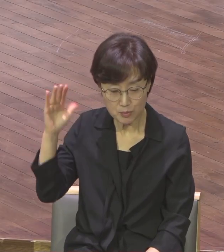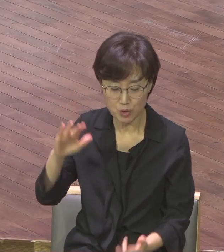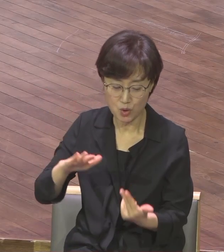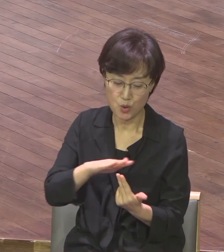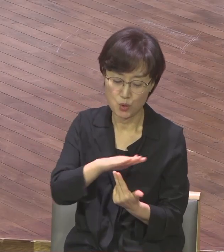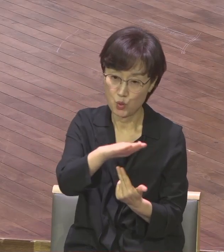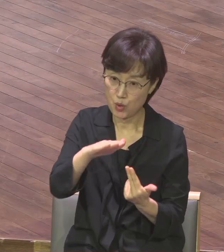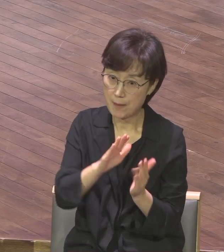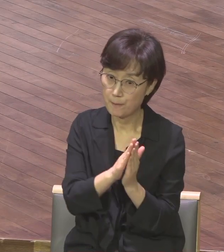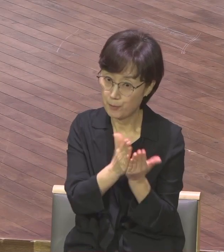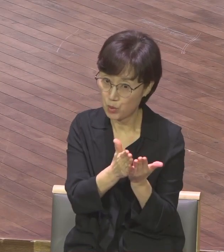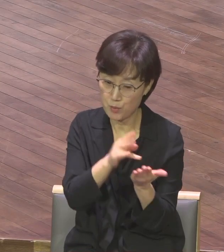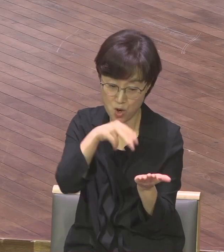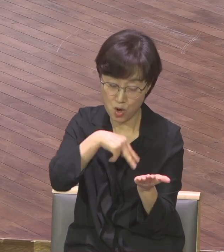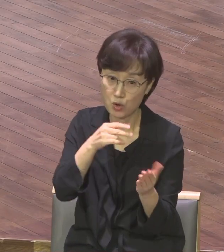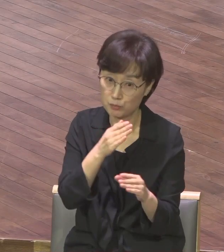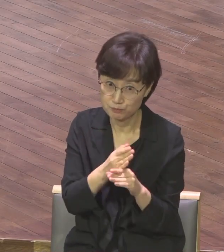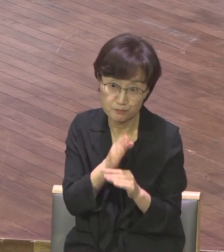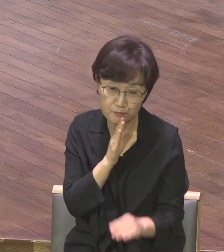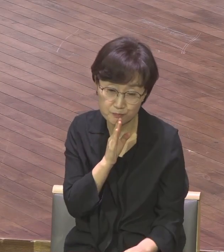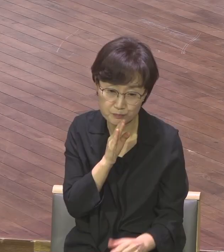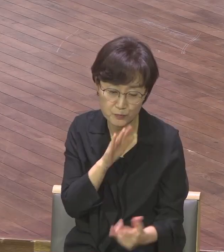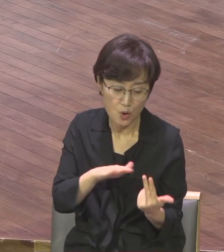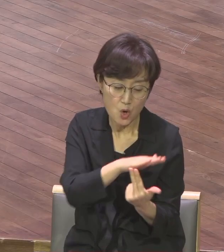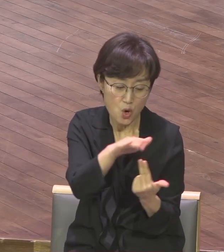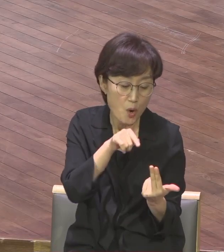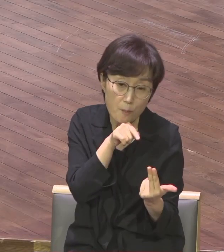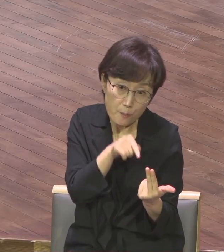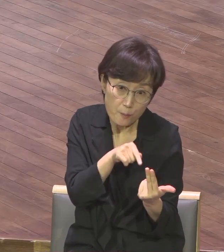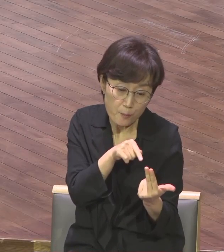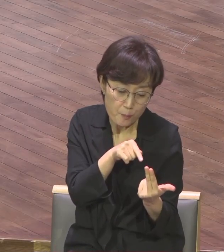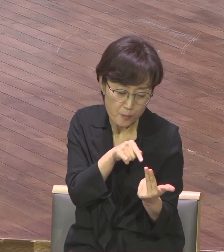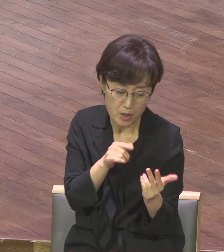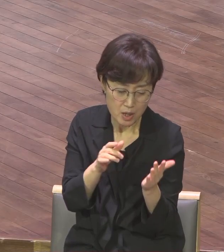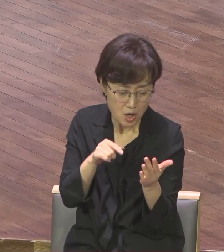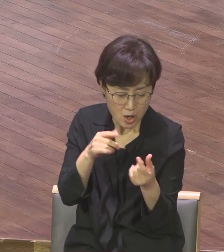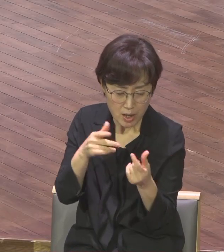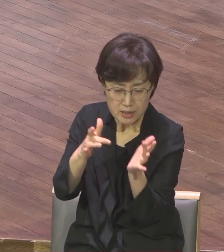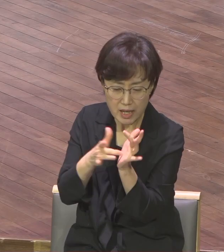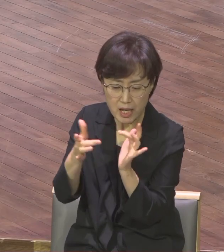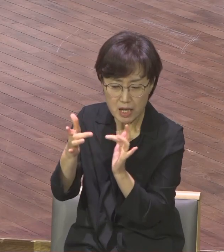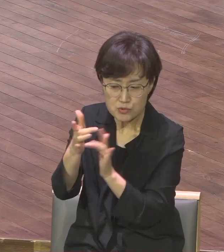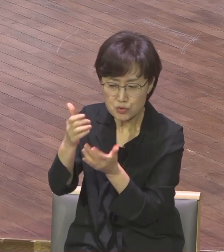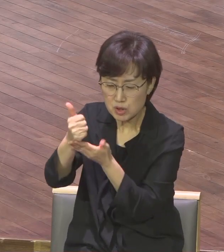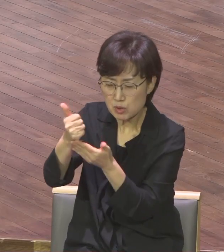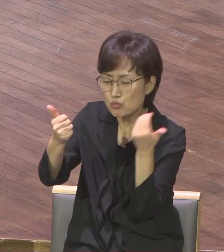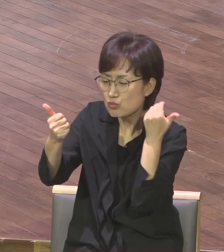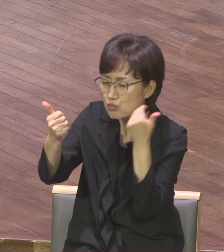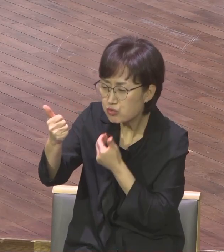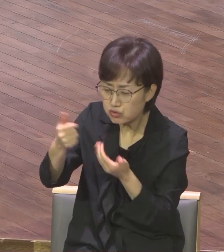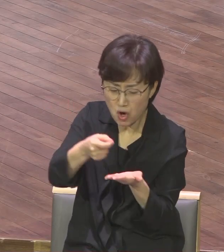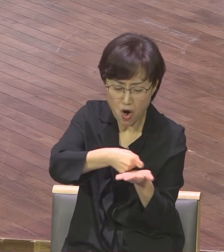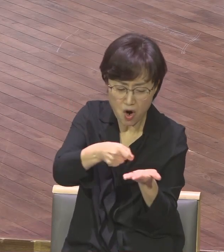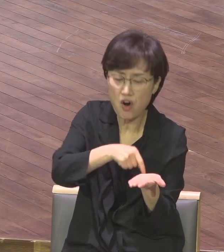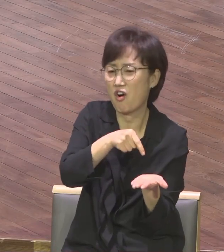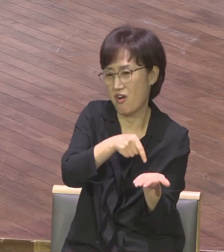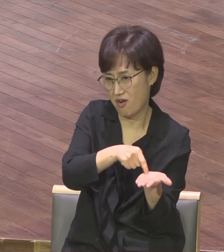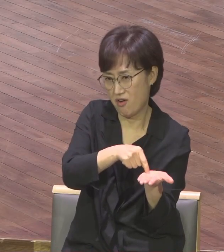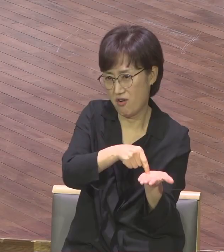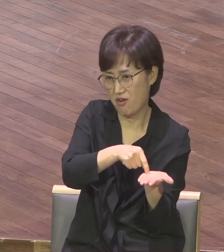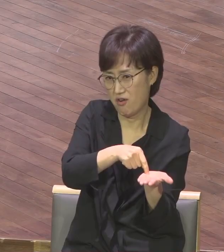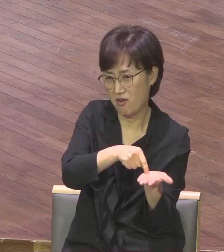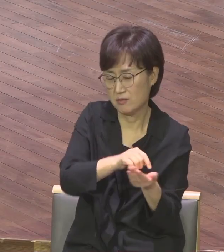요한복음을 그렇게 살펴보고 있는데, 요한복음에서 예수님은 누구신가에 대한 메시지로 시작이